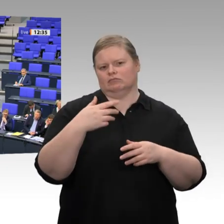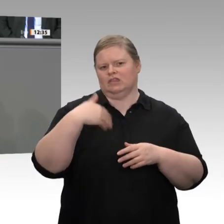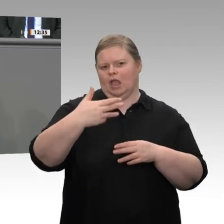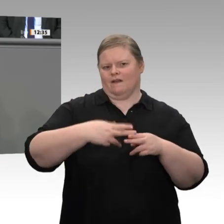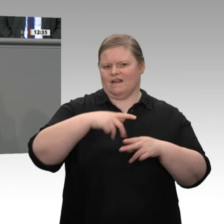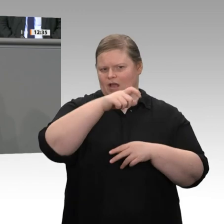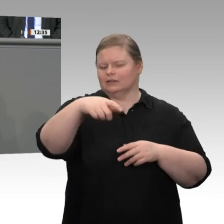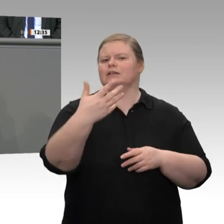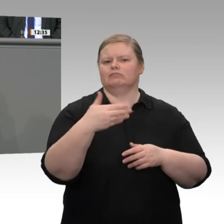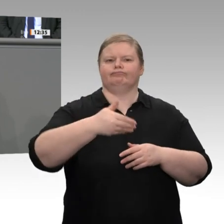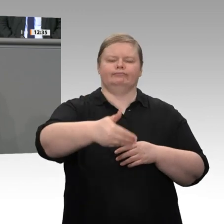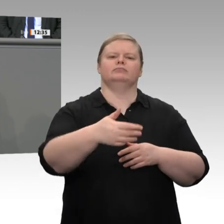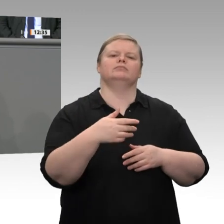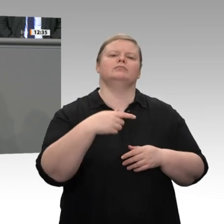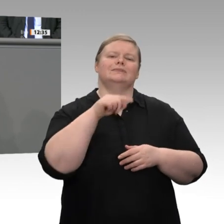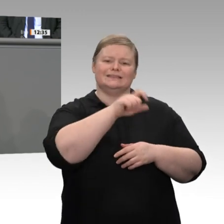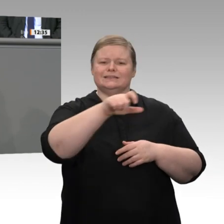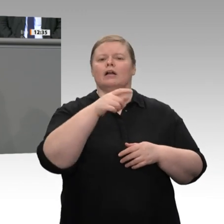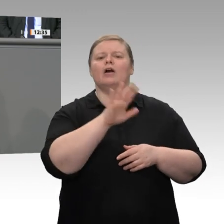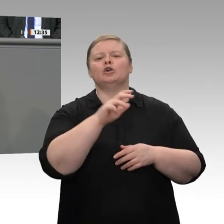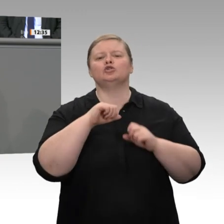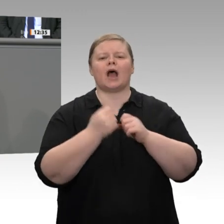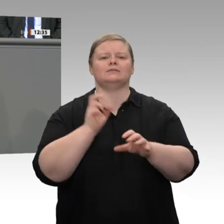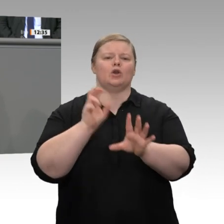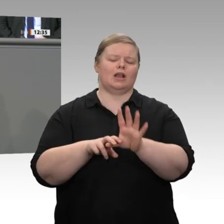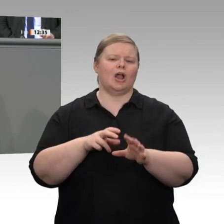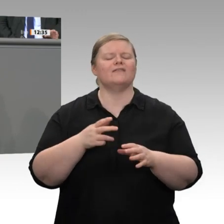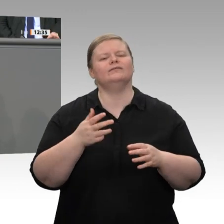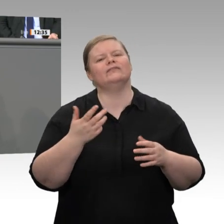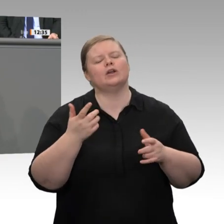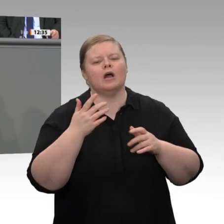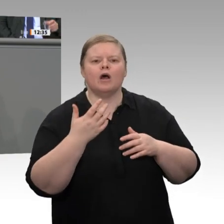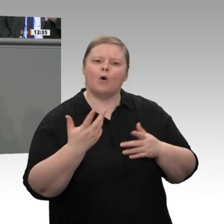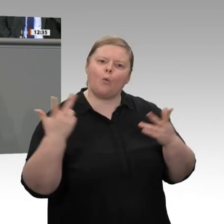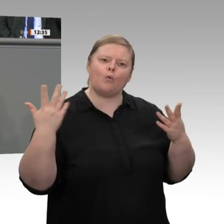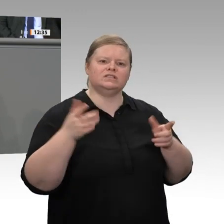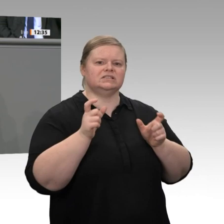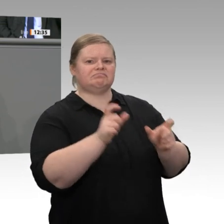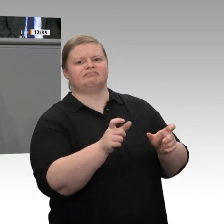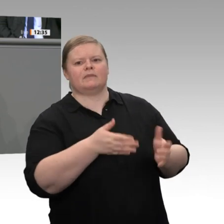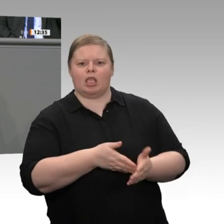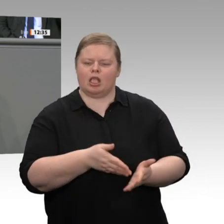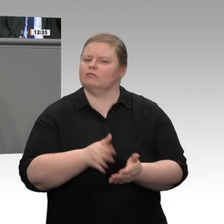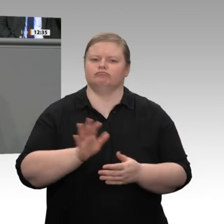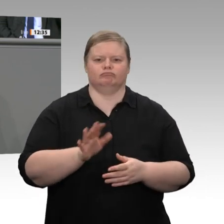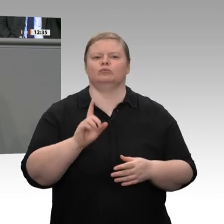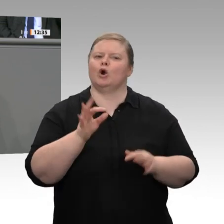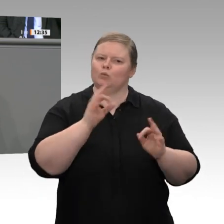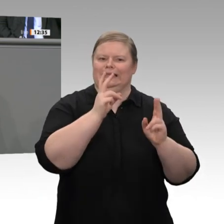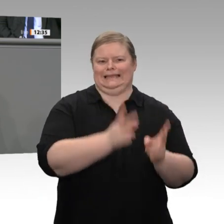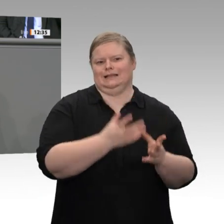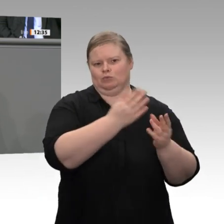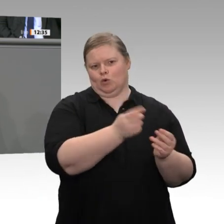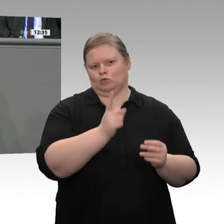Das Problem ist lange bekannt. Die Bundesregierung hat übrigens auch reagiert auf Druck von außen und von innen aus dem Parlament. Aber sie hat regiert